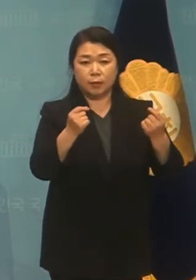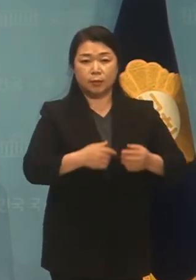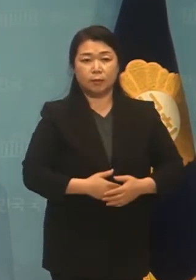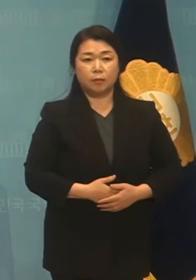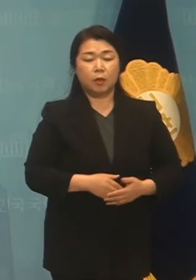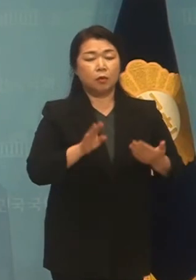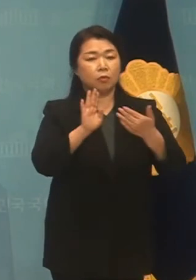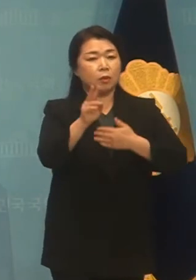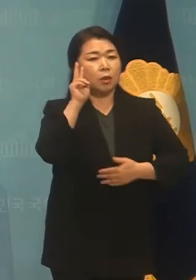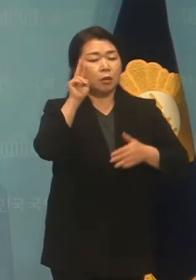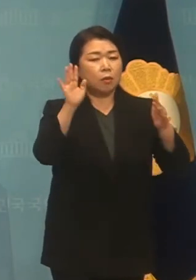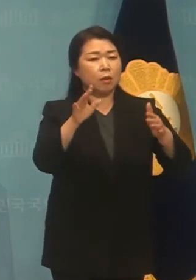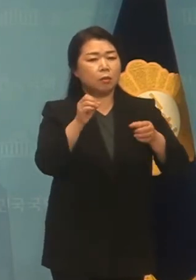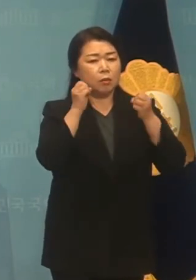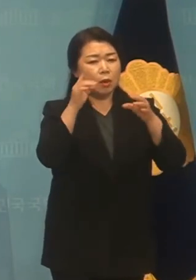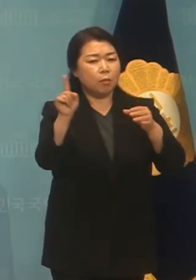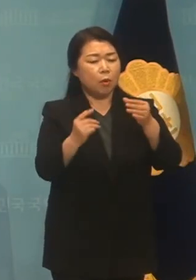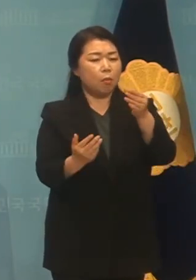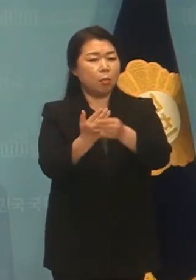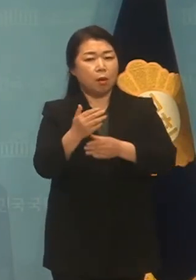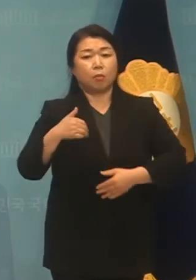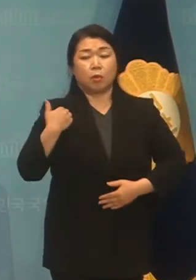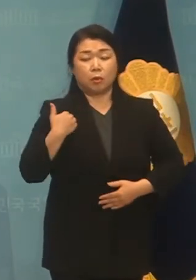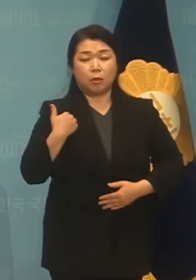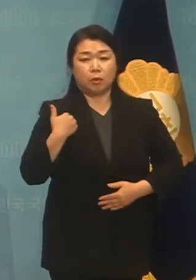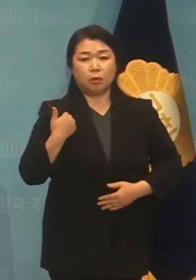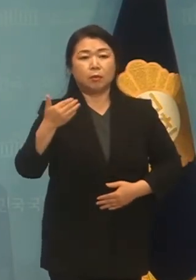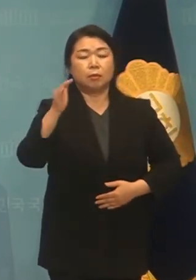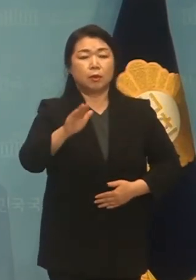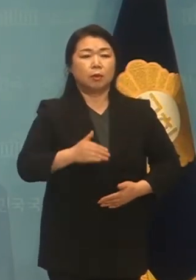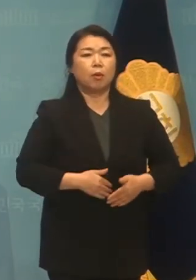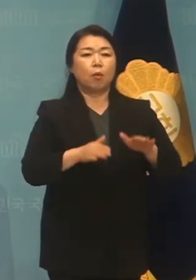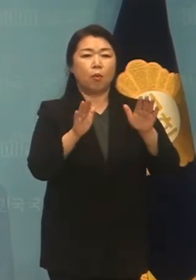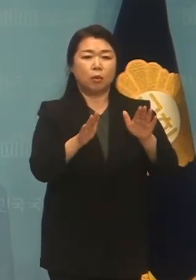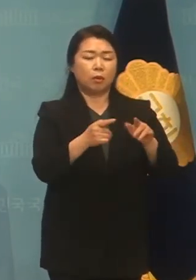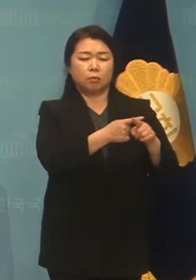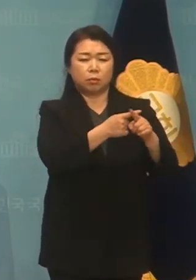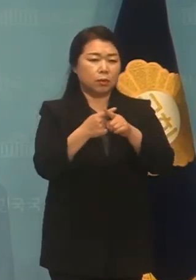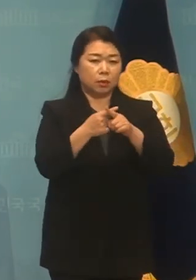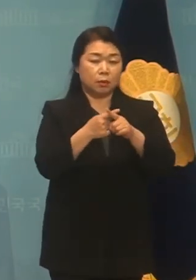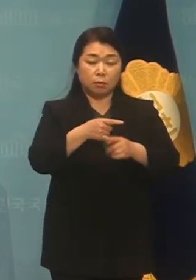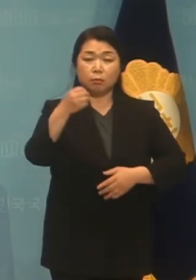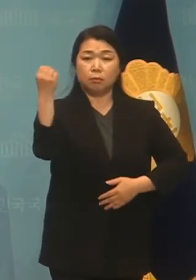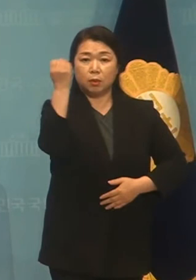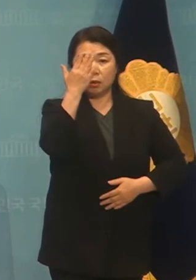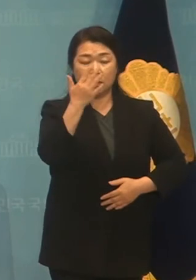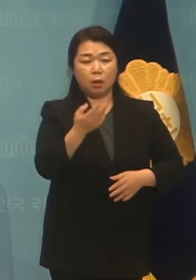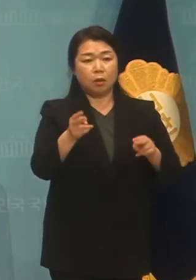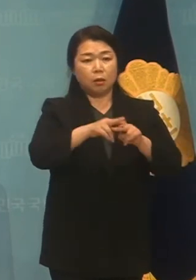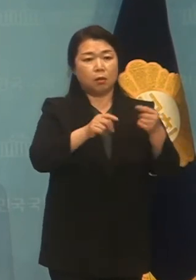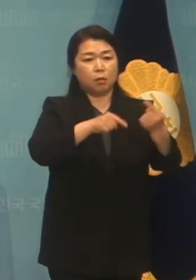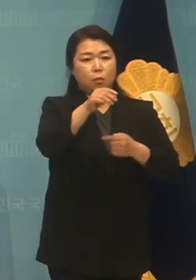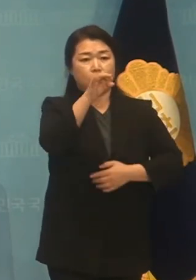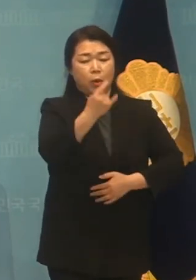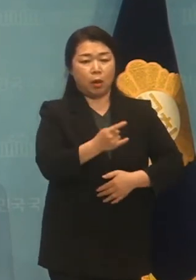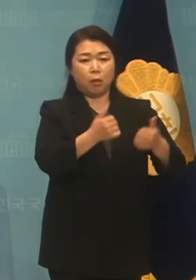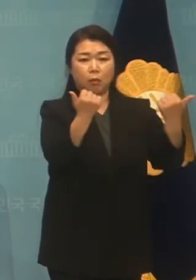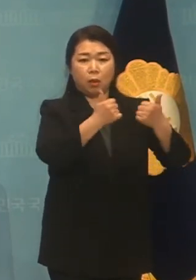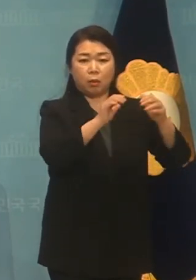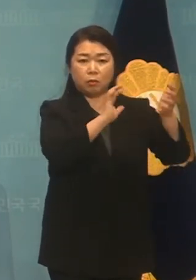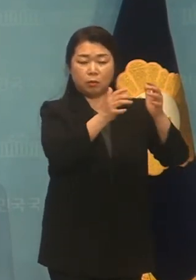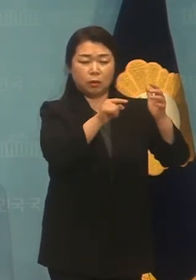그 뒤로 이틀 동안에 어떤 새로운 상황이 발생하는 거라고 보지는 않는데 오늘 일반적으로 인사청문회